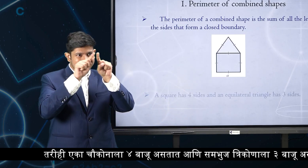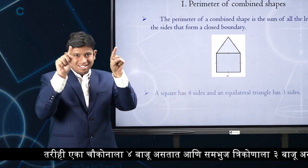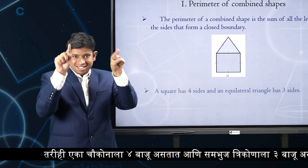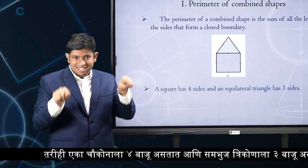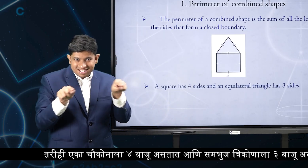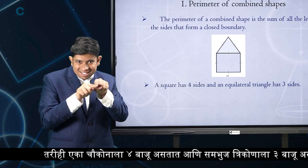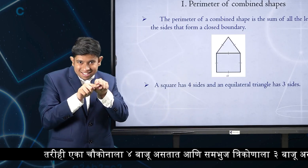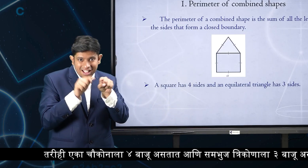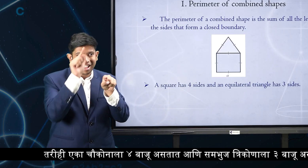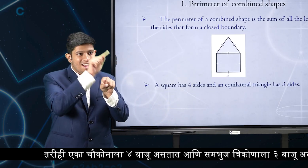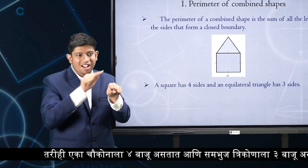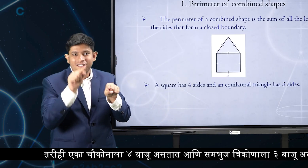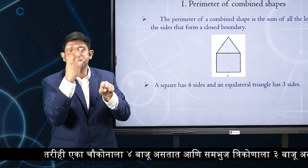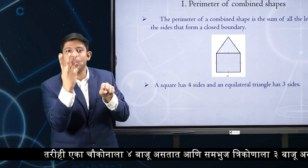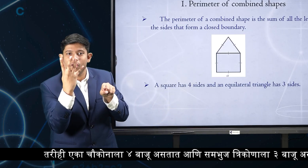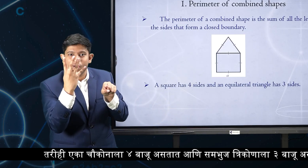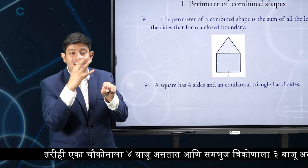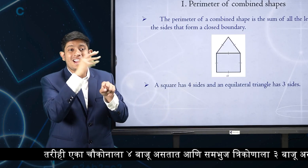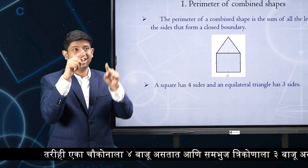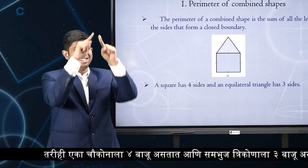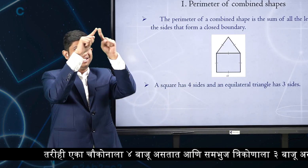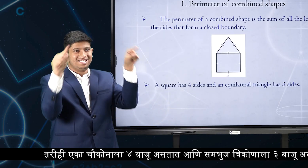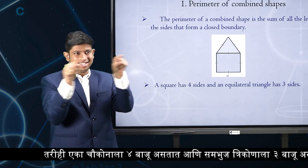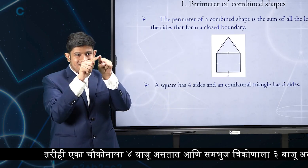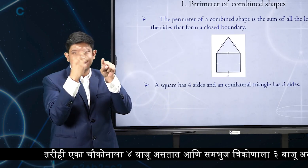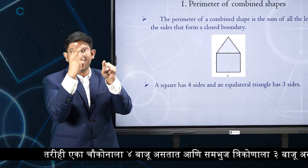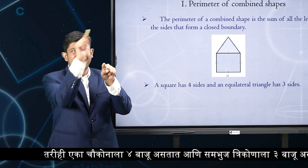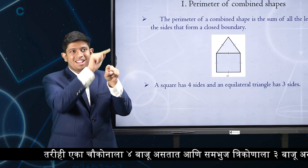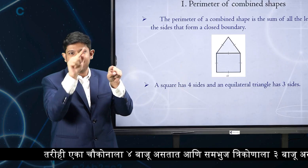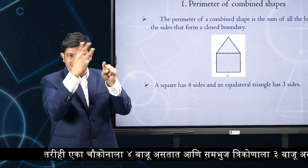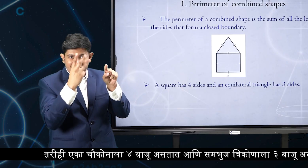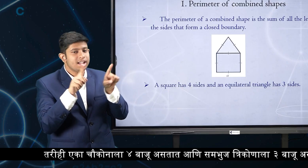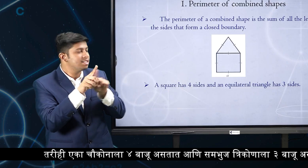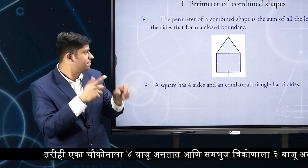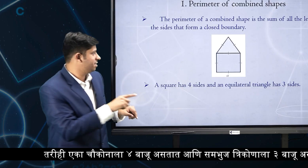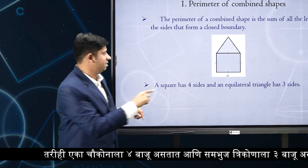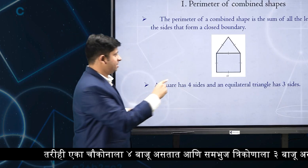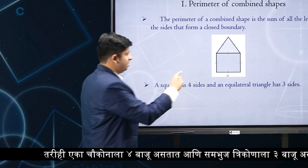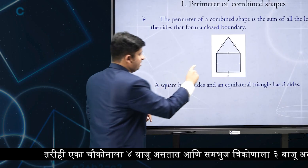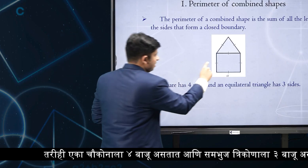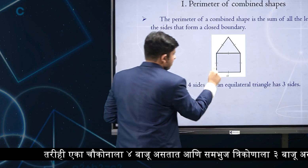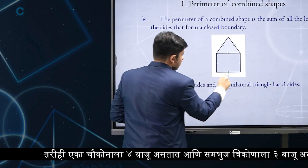तरीही एका चौकोनाला 4 बाजू असतात आणि समभुज त्रिकोणाला 3 बाजू असतात.